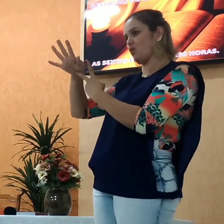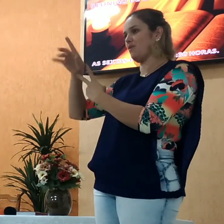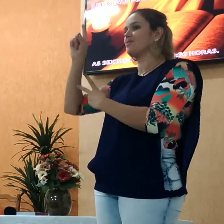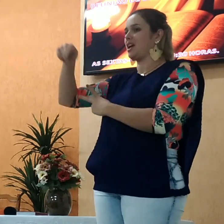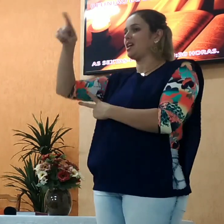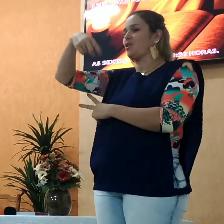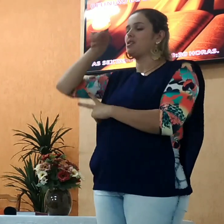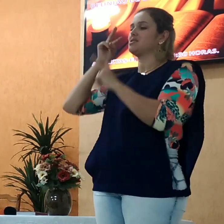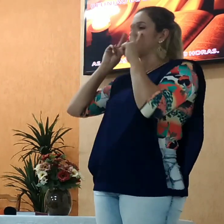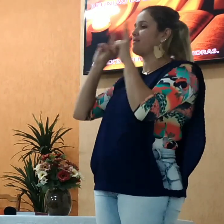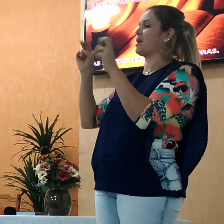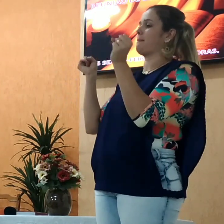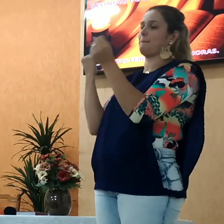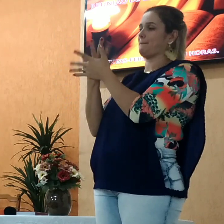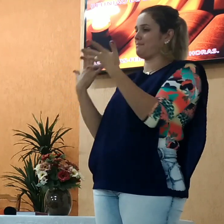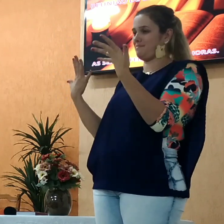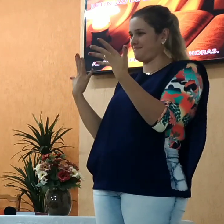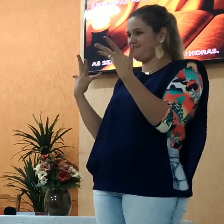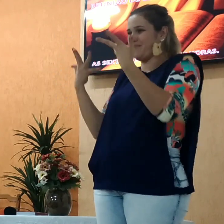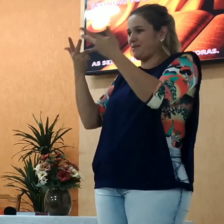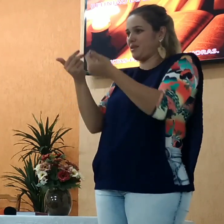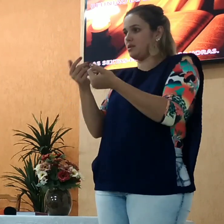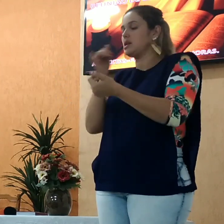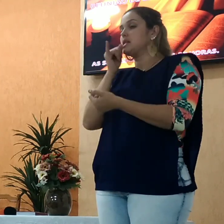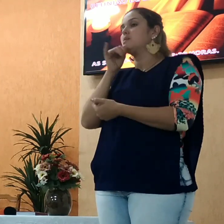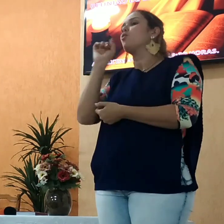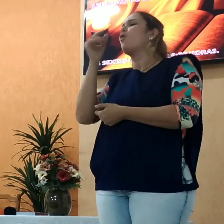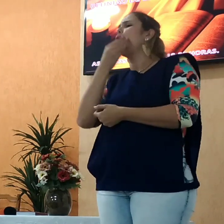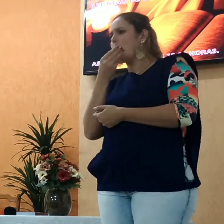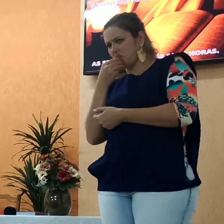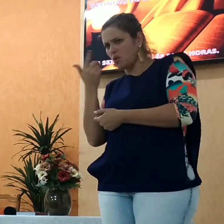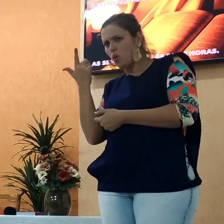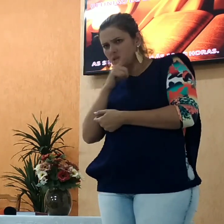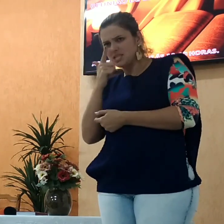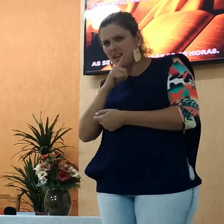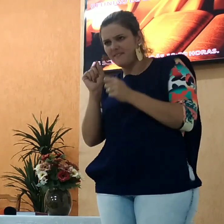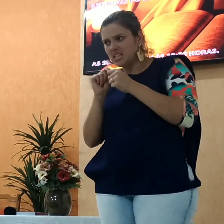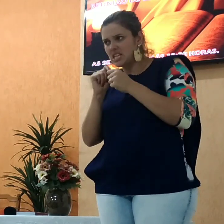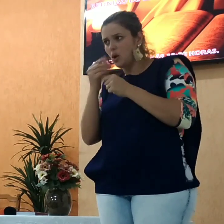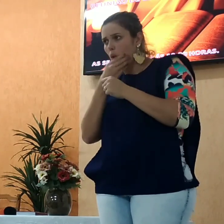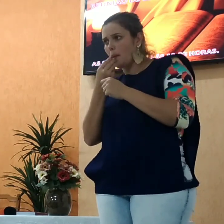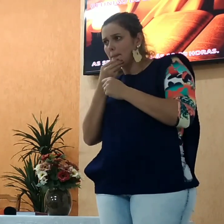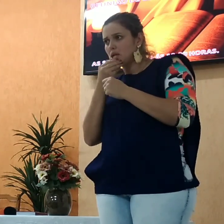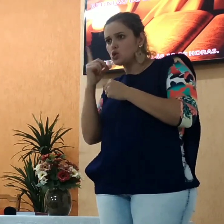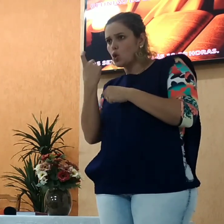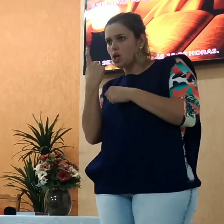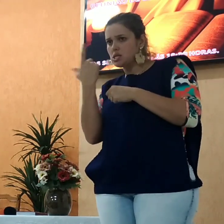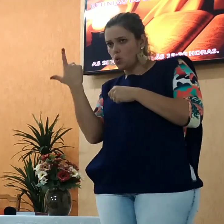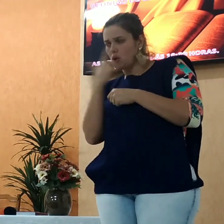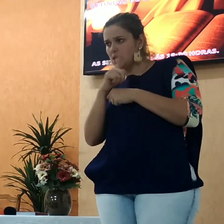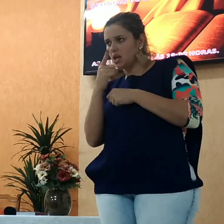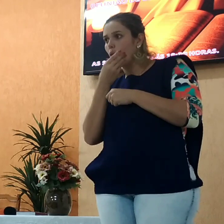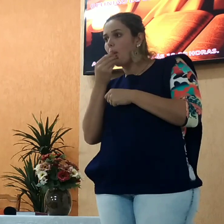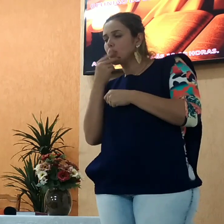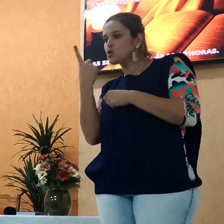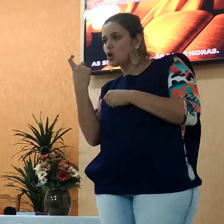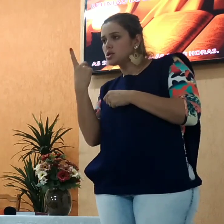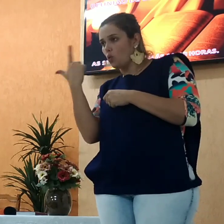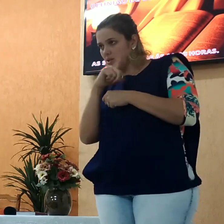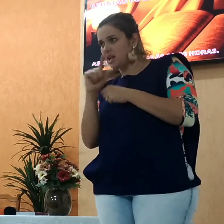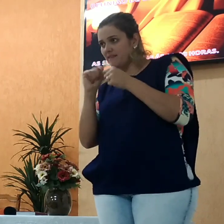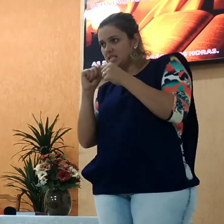olhos. Qual homem poderá fazer isso, a não ser o Senhor Deus? E como nossos dias